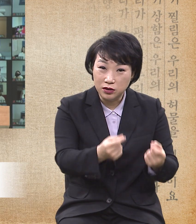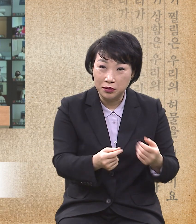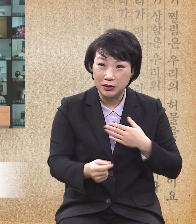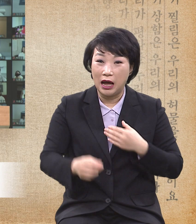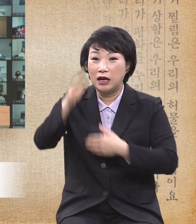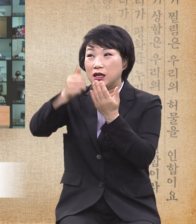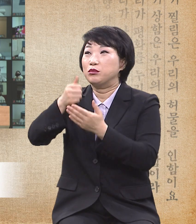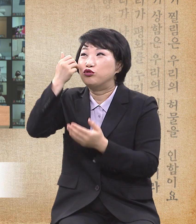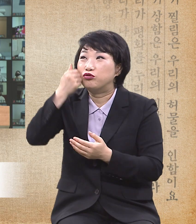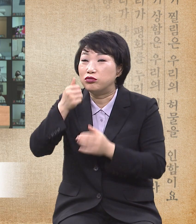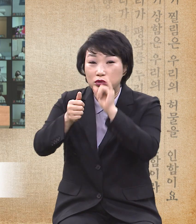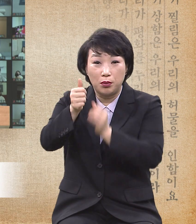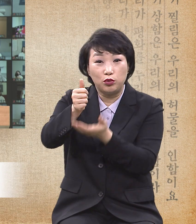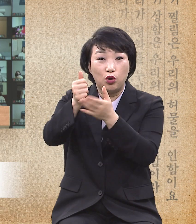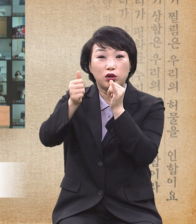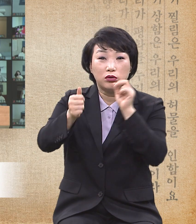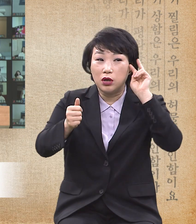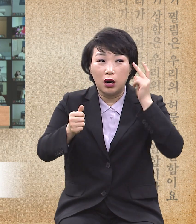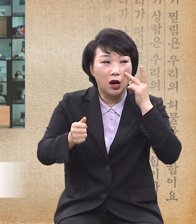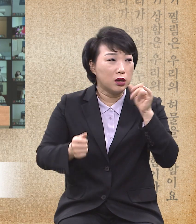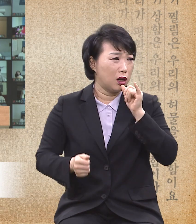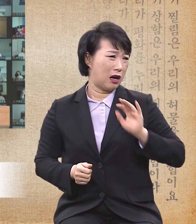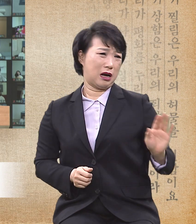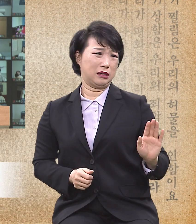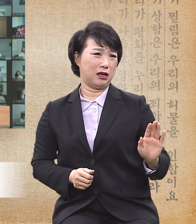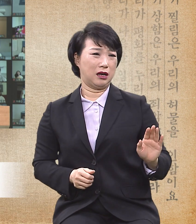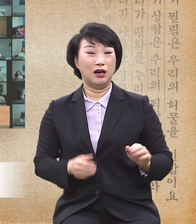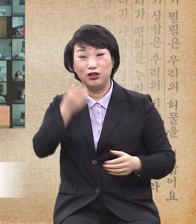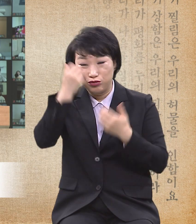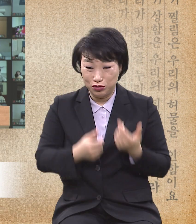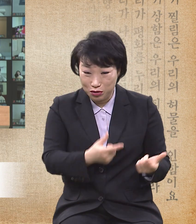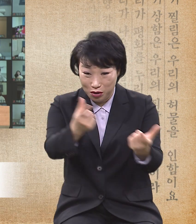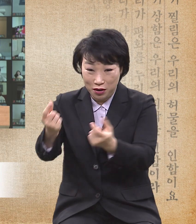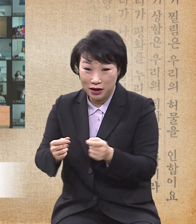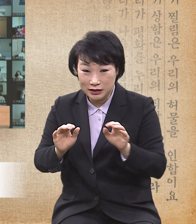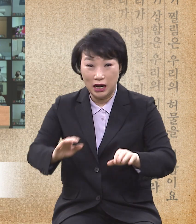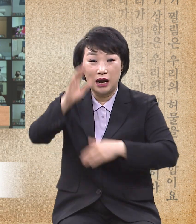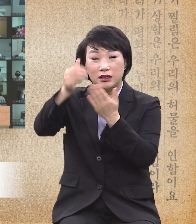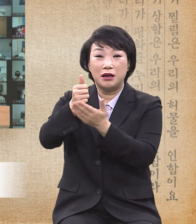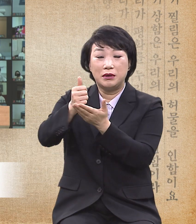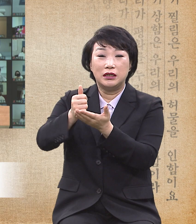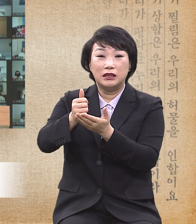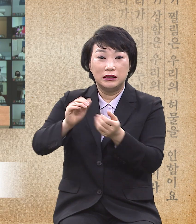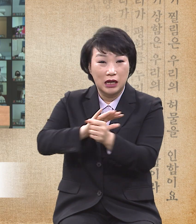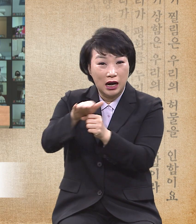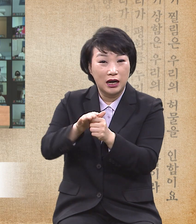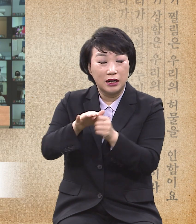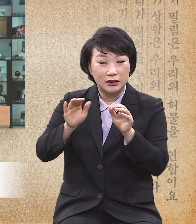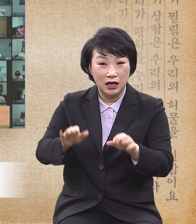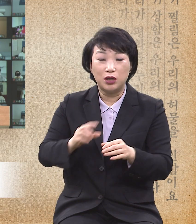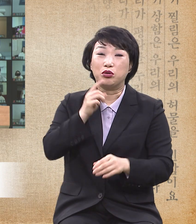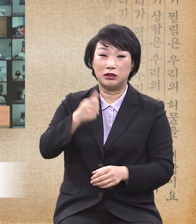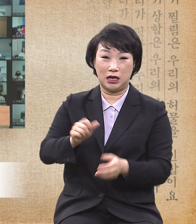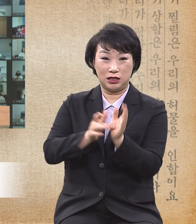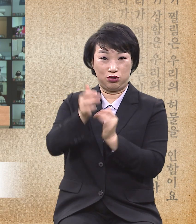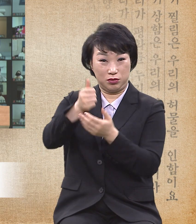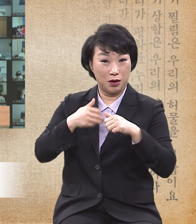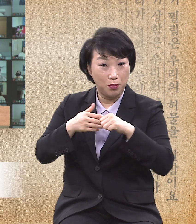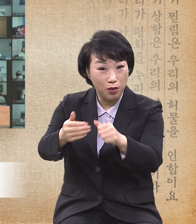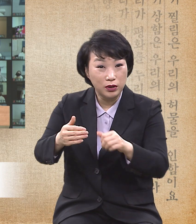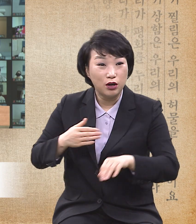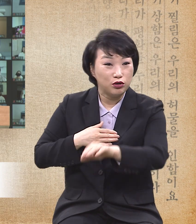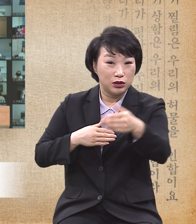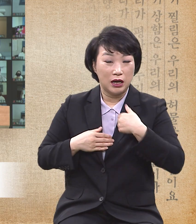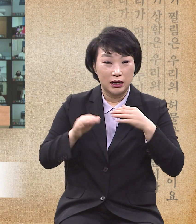내 하나님을 섬기고 있다면 아니요. 누구나 똑같이 또 하나님을 세상을 사랑하셔서 독생자를 주신